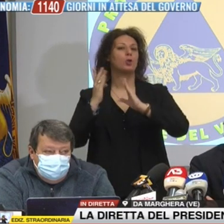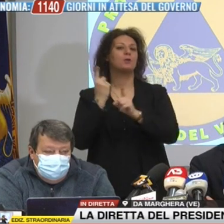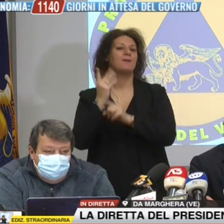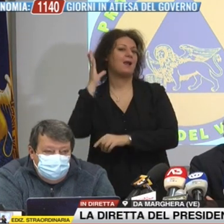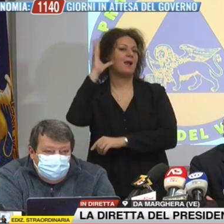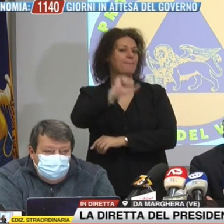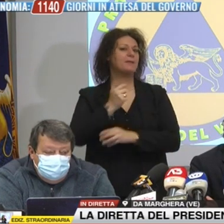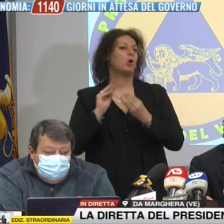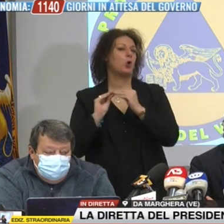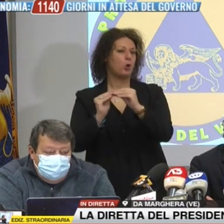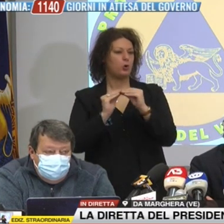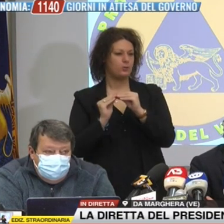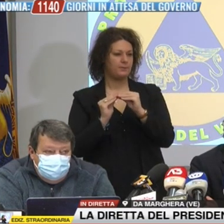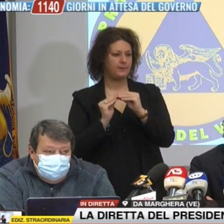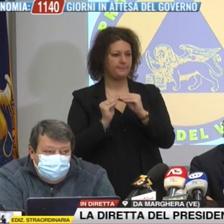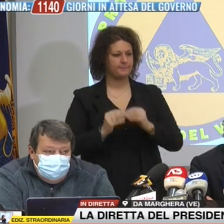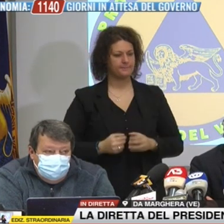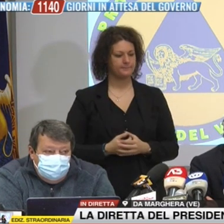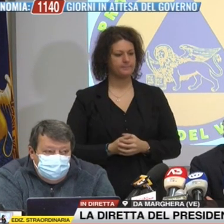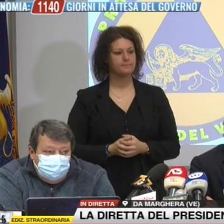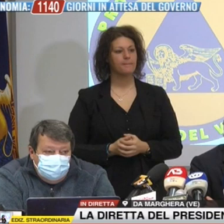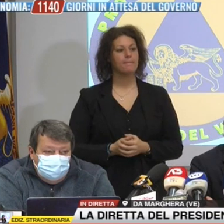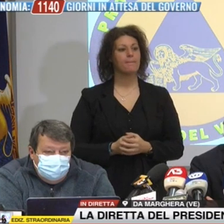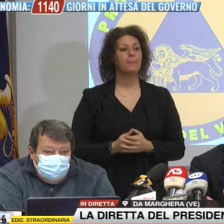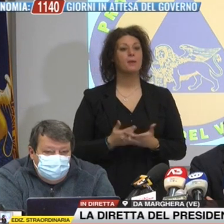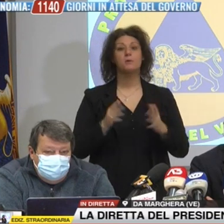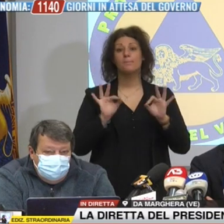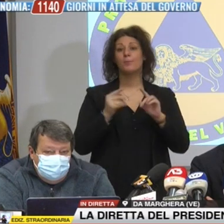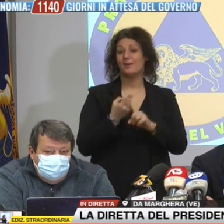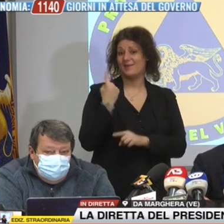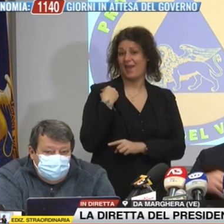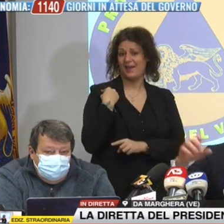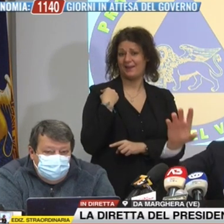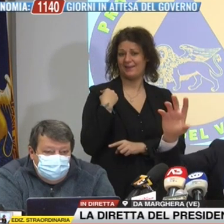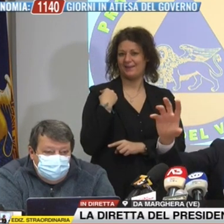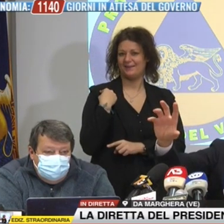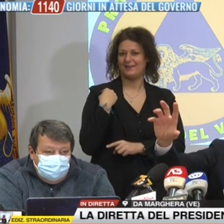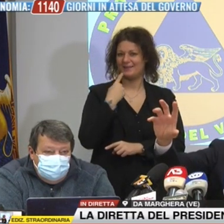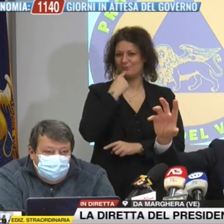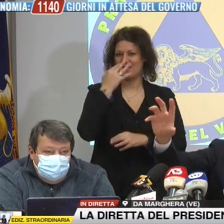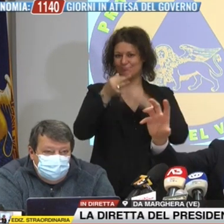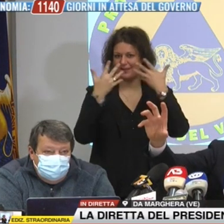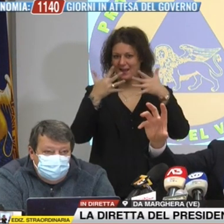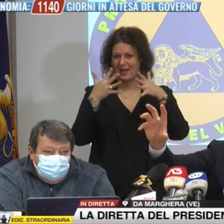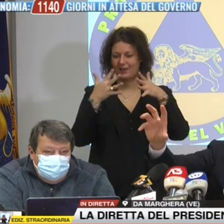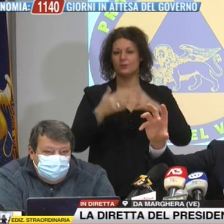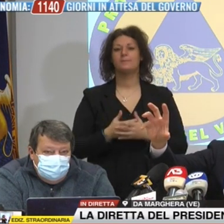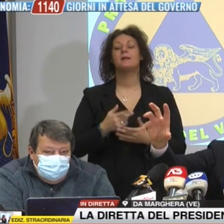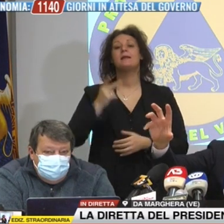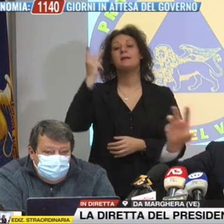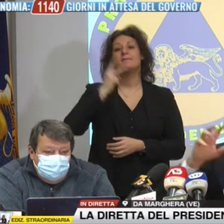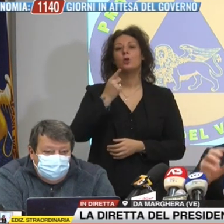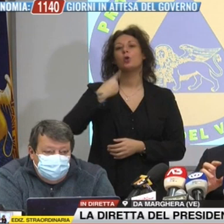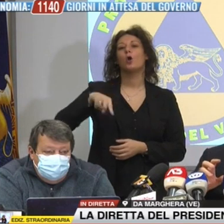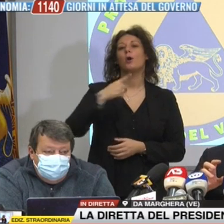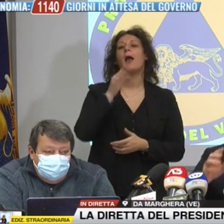Ah, tu c'eri ieri? Sì, certo. Ieri è l'argomento che dicevo ieri, no? Cioè noi abbiamo deciso di chiudere non per fare un dispetto a qualcuno, per